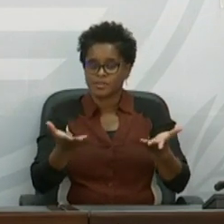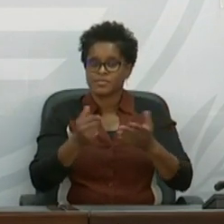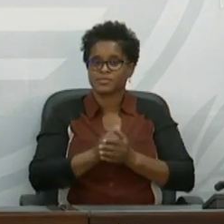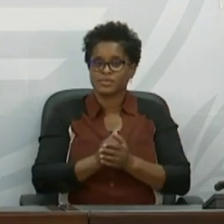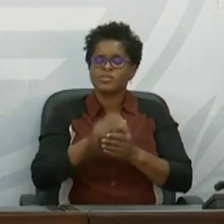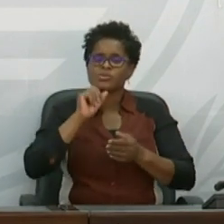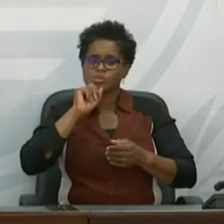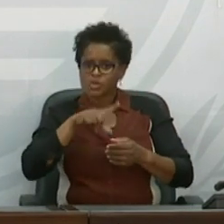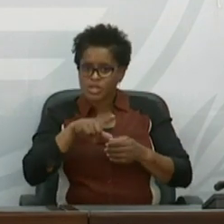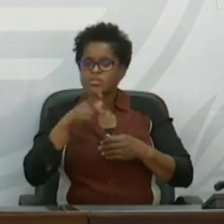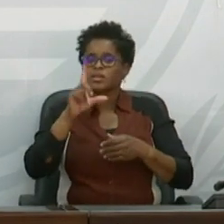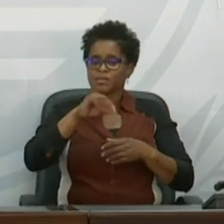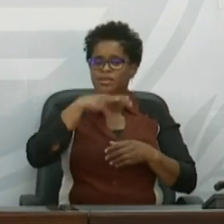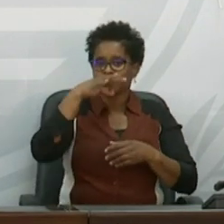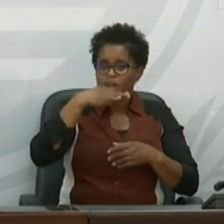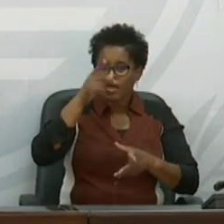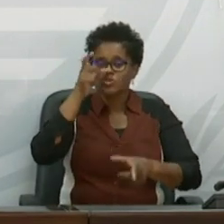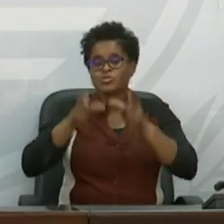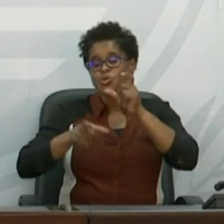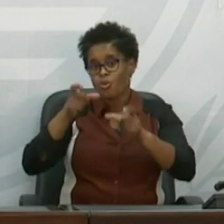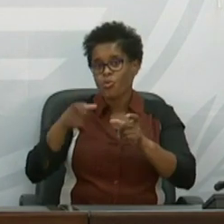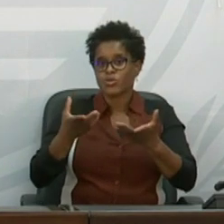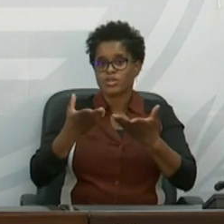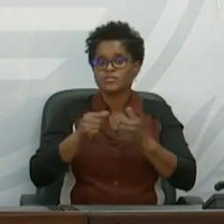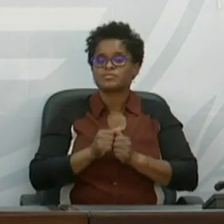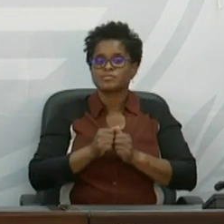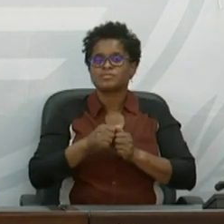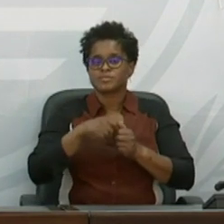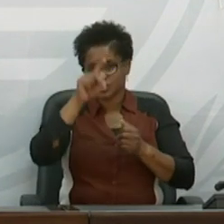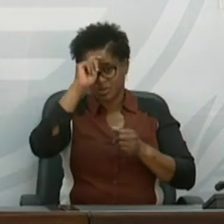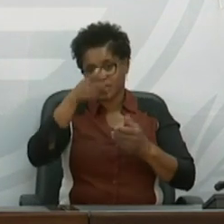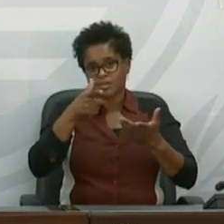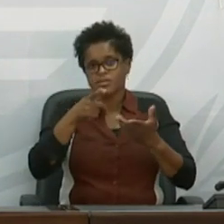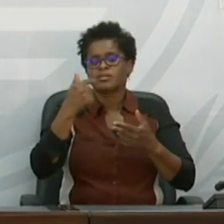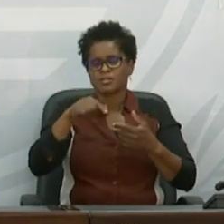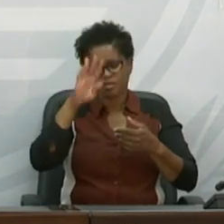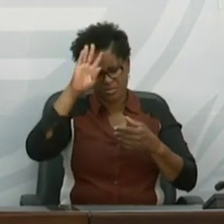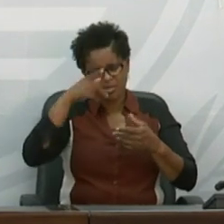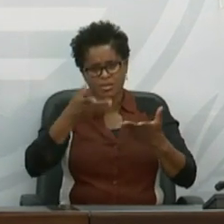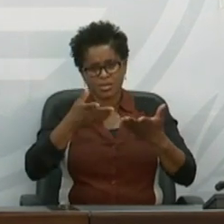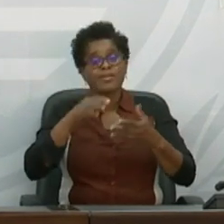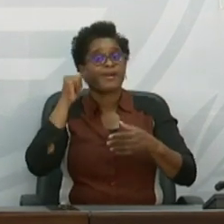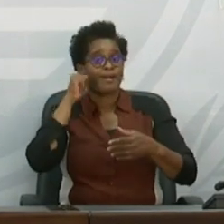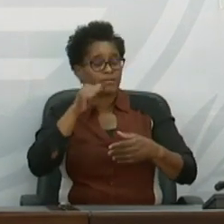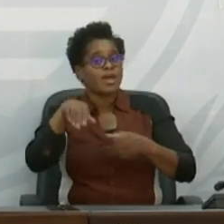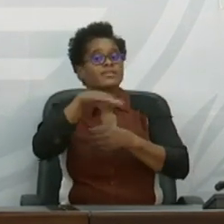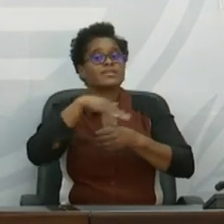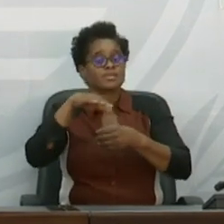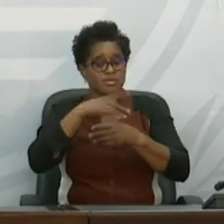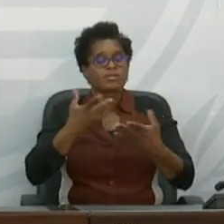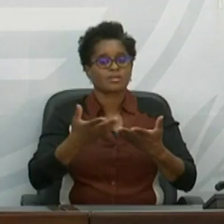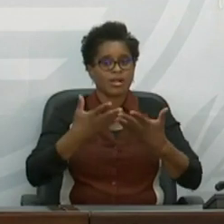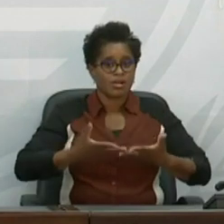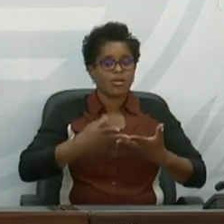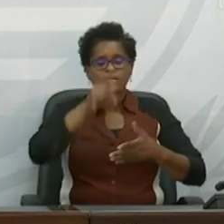Podemos, se calhar, também dizer que as pessoas tomaram mais consciência da gravidade da situação e